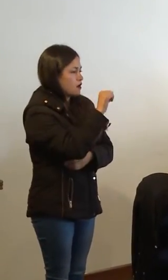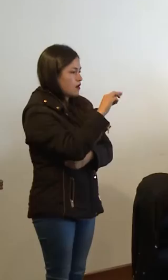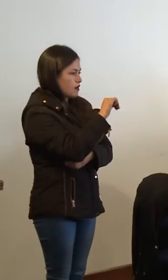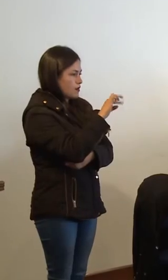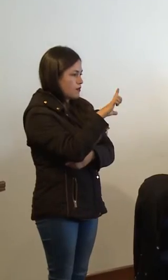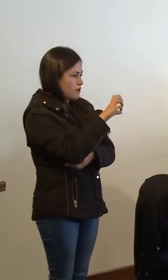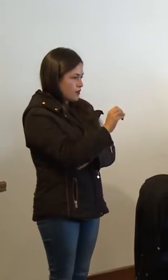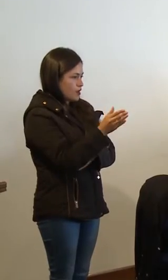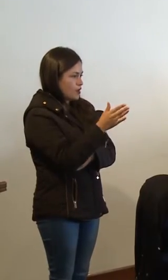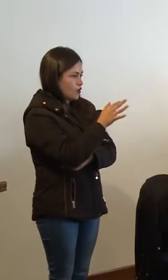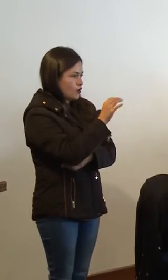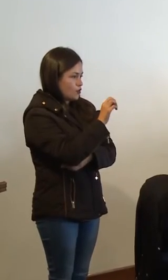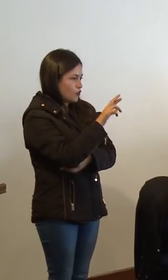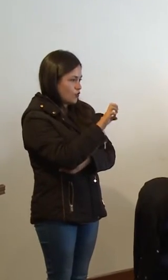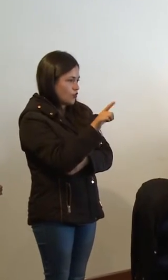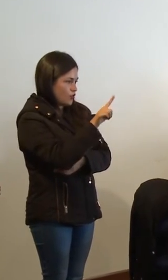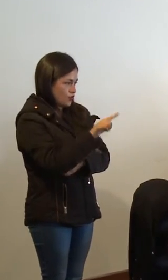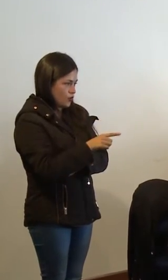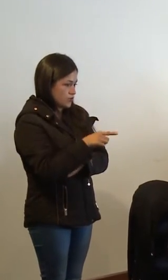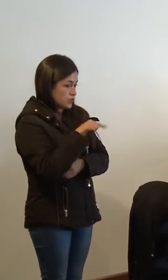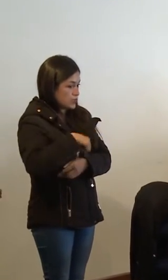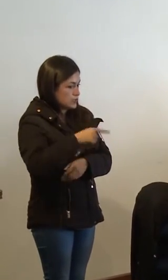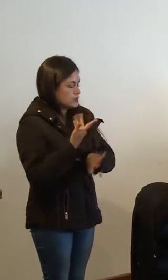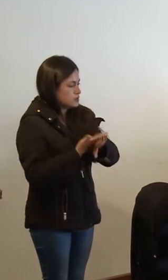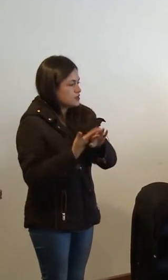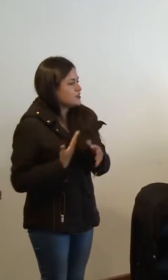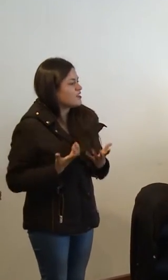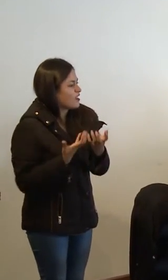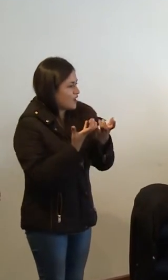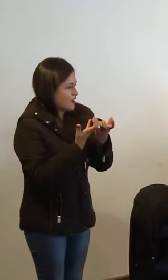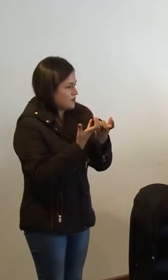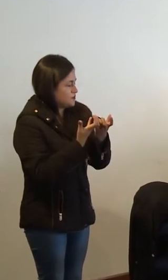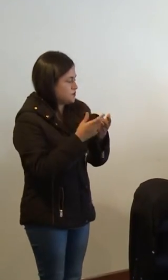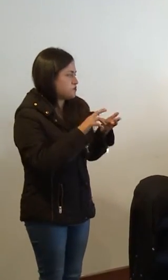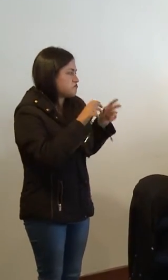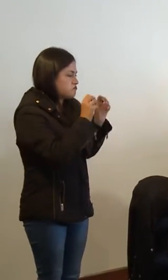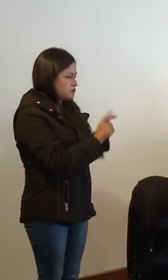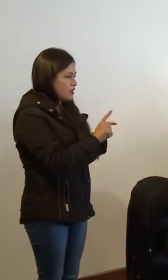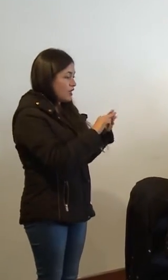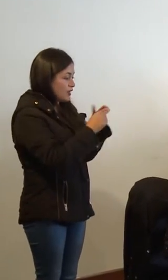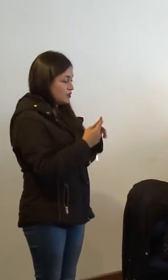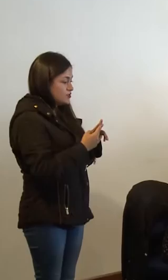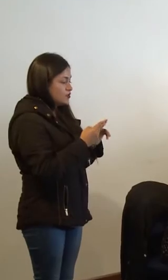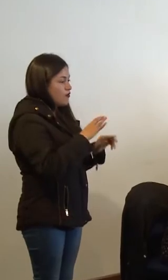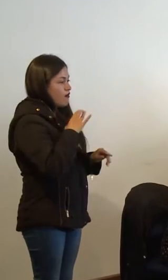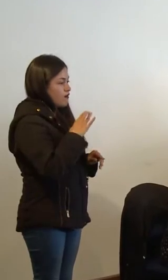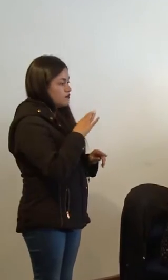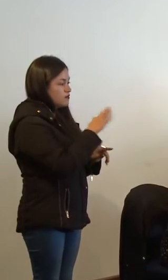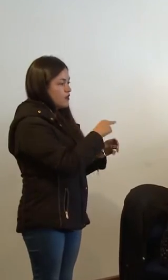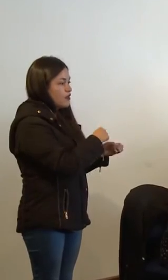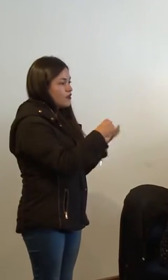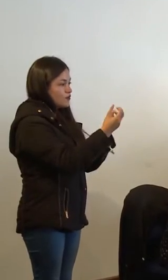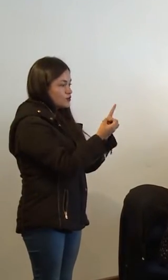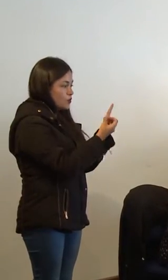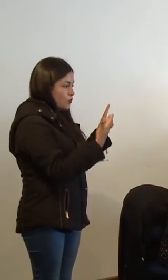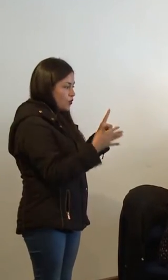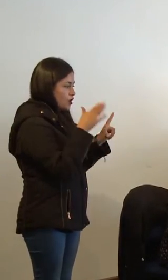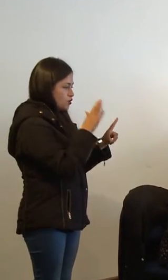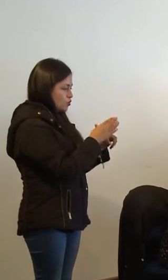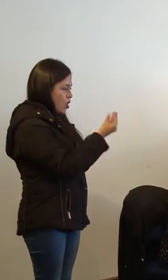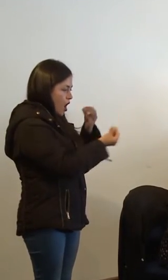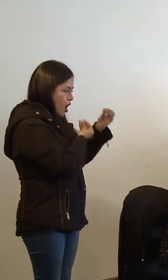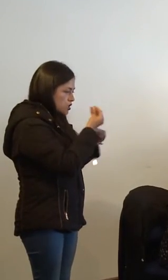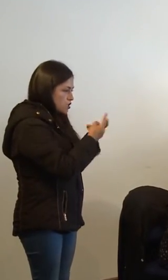A partir de esta potenciación de uno de los rasgos característicos de la educación popular, su ser,